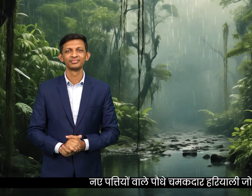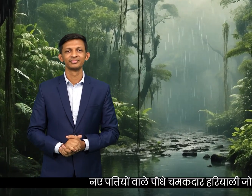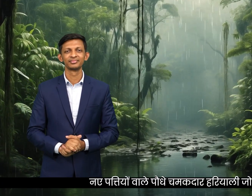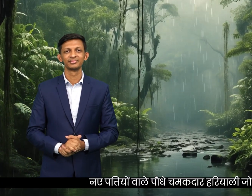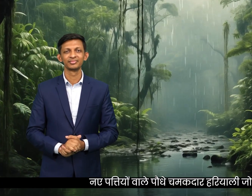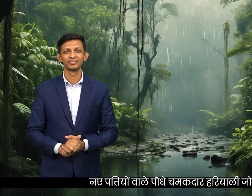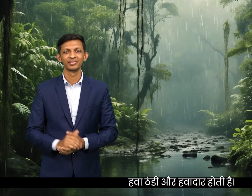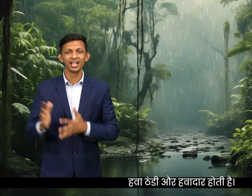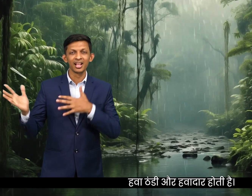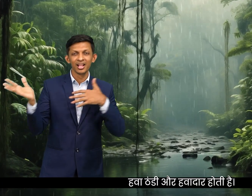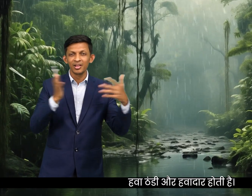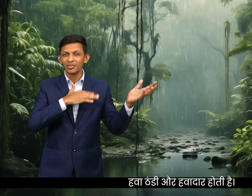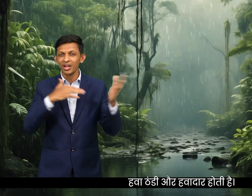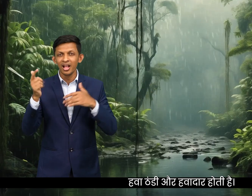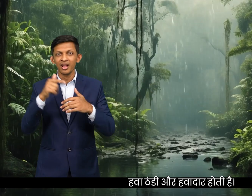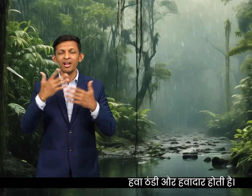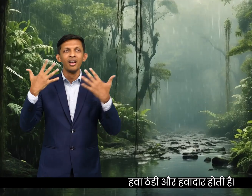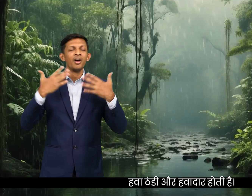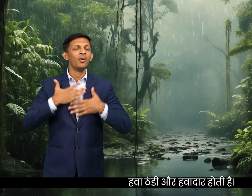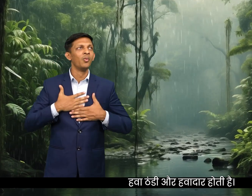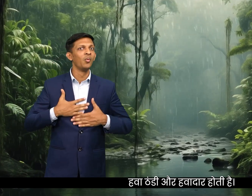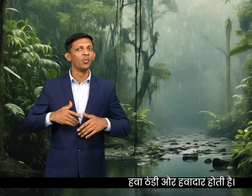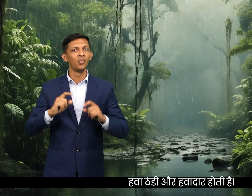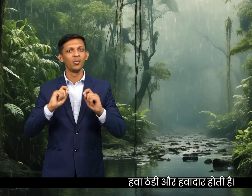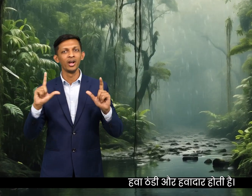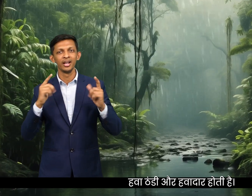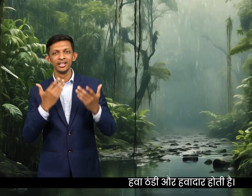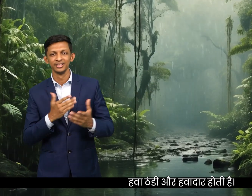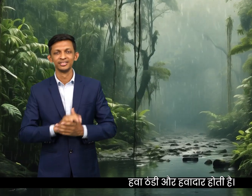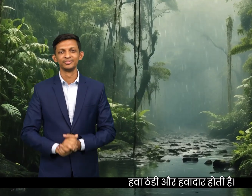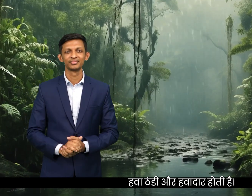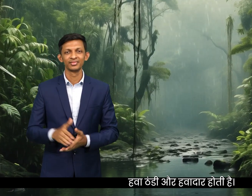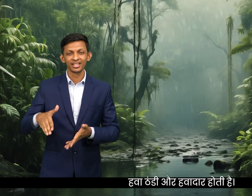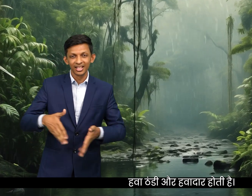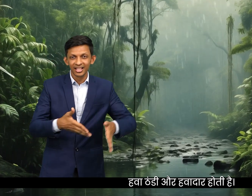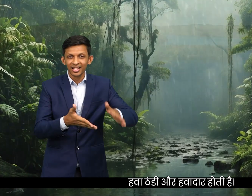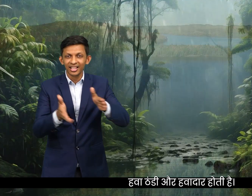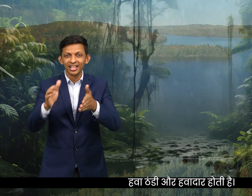हैं। हवा ठंडी और हवादार होती है।